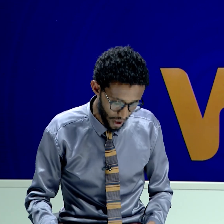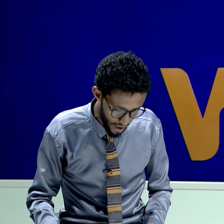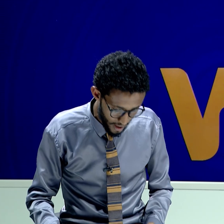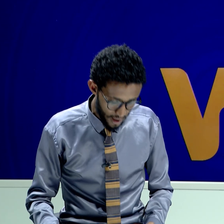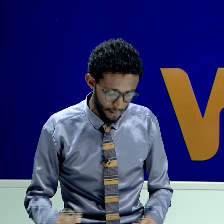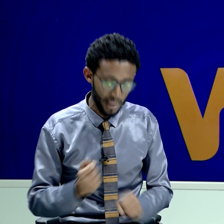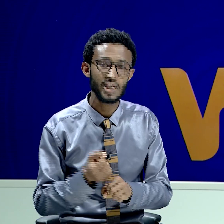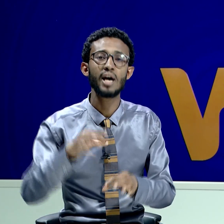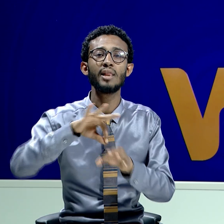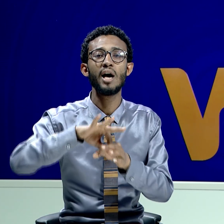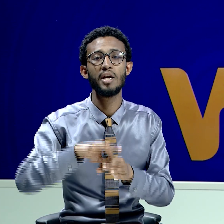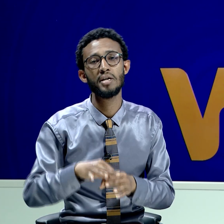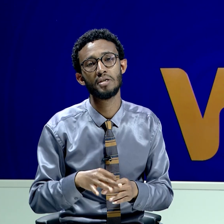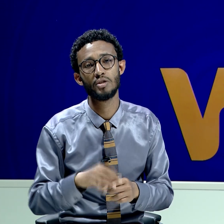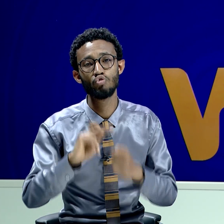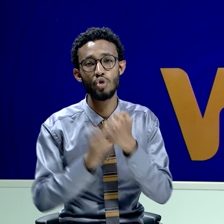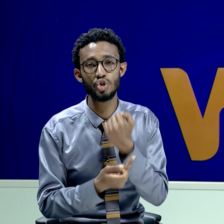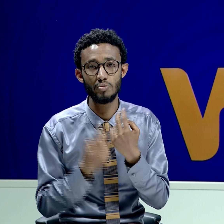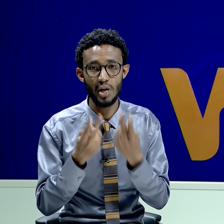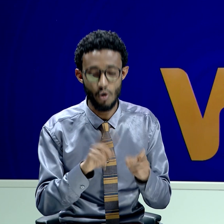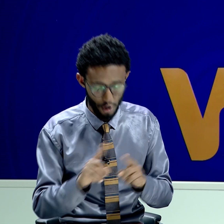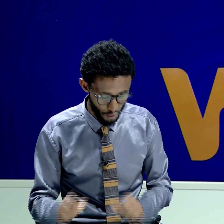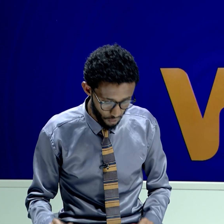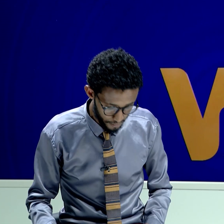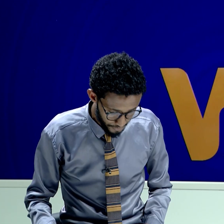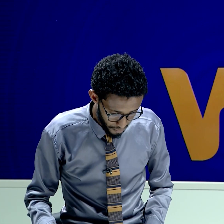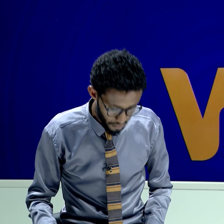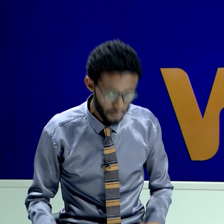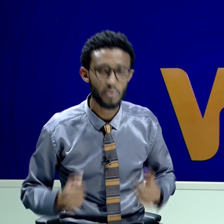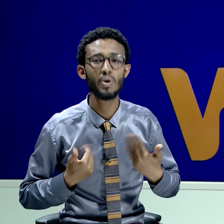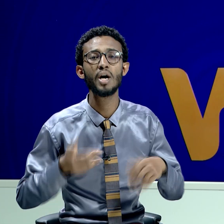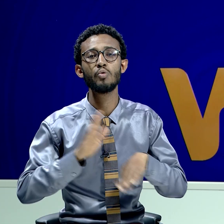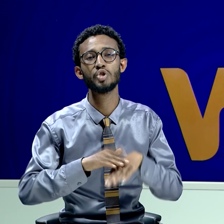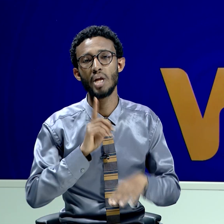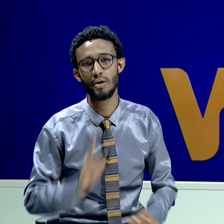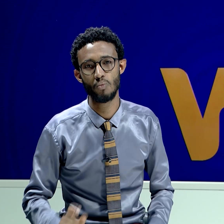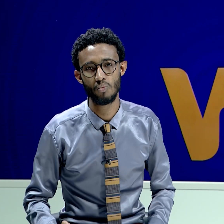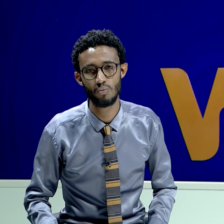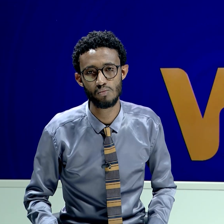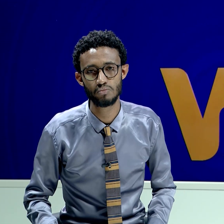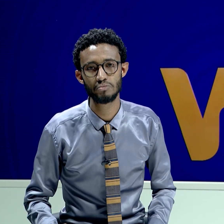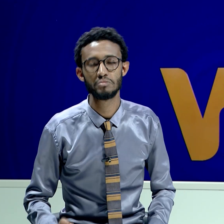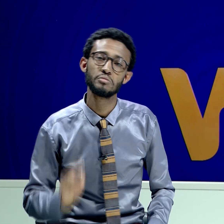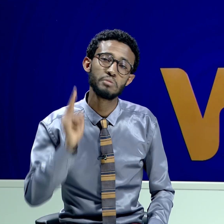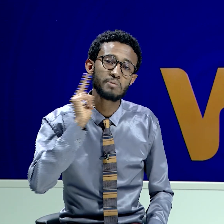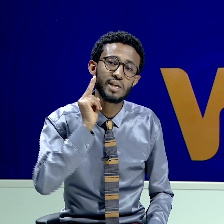ተረስባችኋል። በስራ ቀጣሪ ድርጅቶች ምን ነው ደግሞ ወጣቶች ላይ ነው